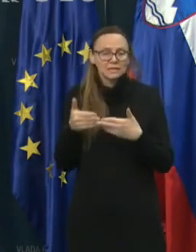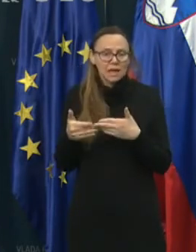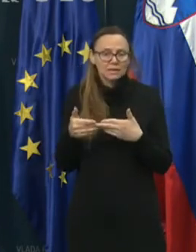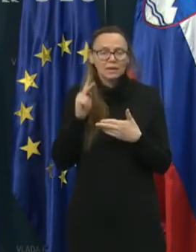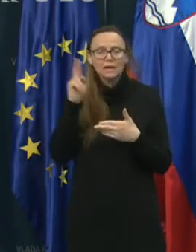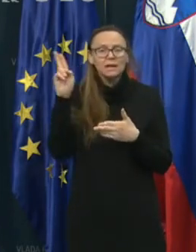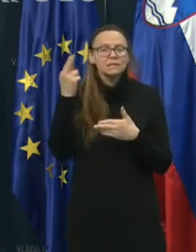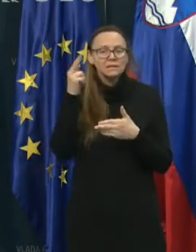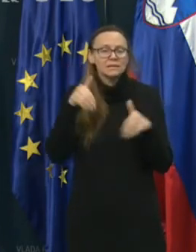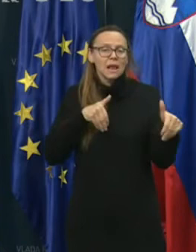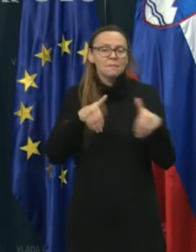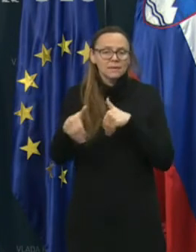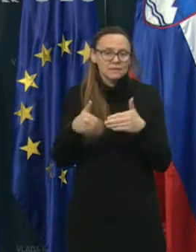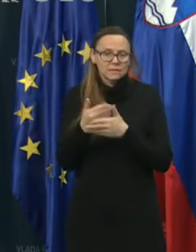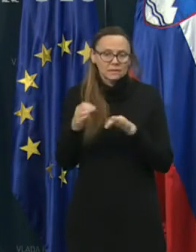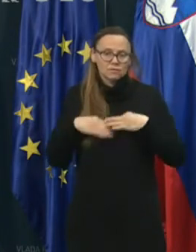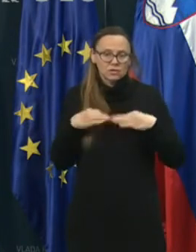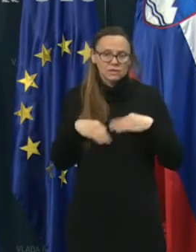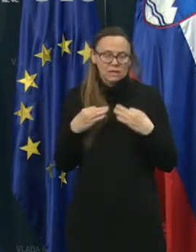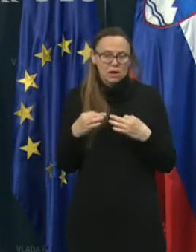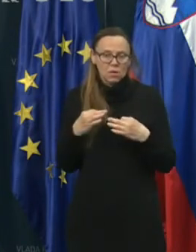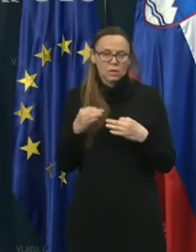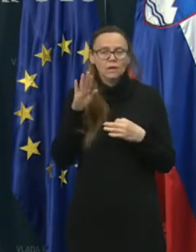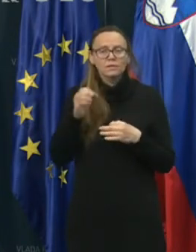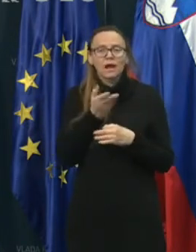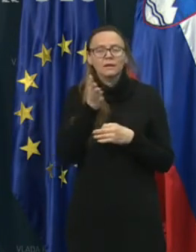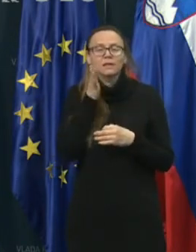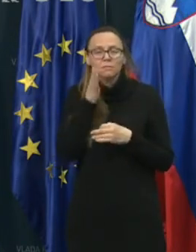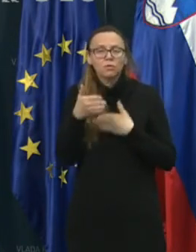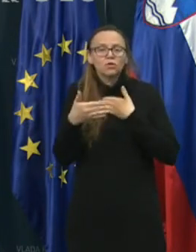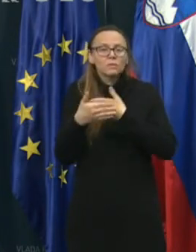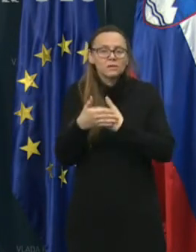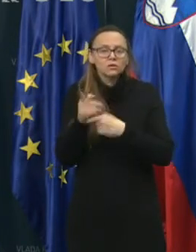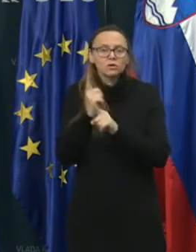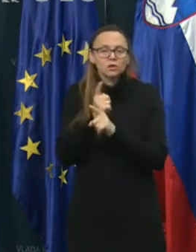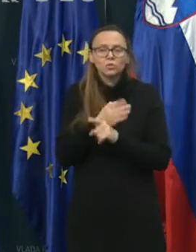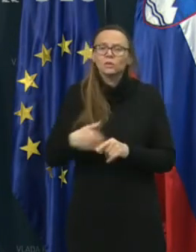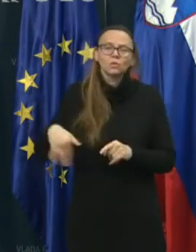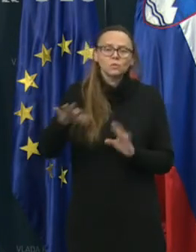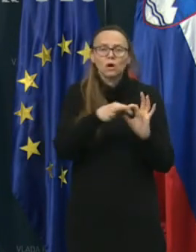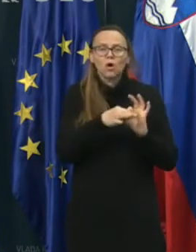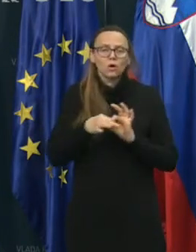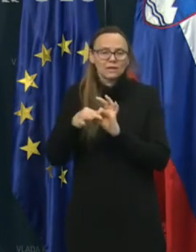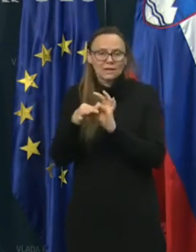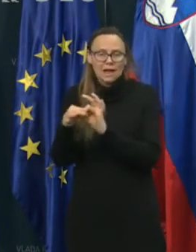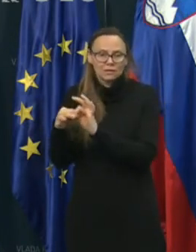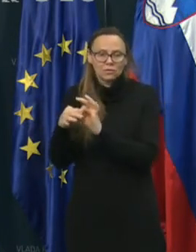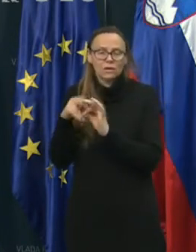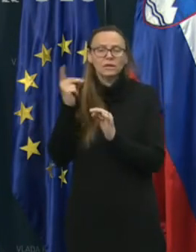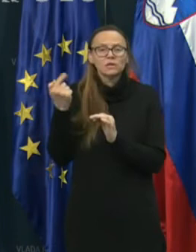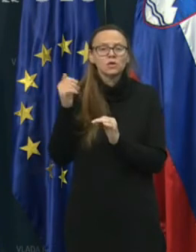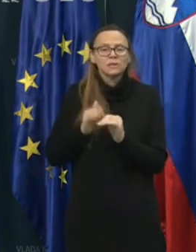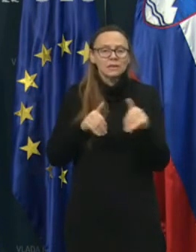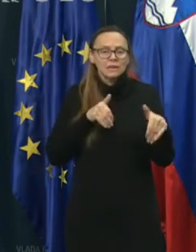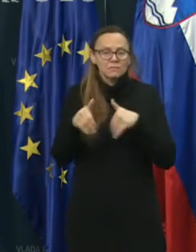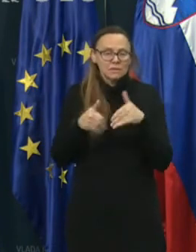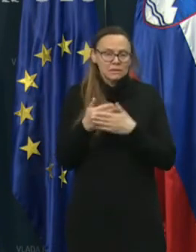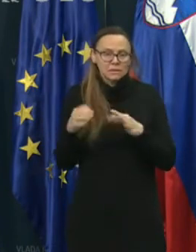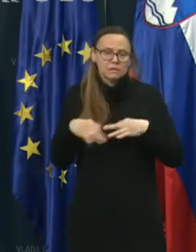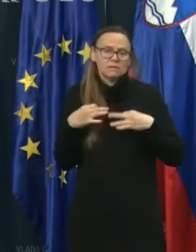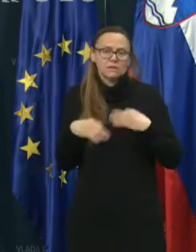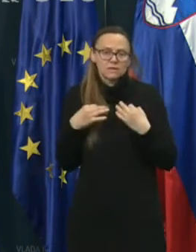ga je sklicalo Ministrstvo za zdravje, na katerem bodo prisotni tudi vsi koordinatorji, ki so s strani Ministrstva za